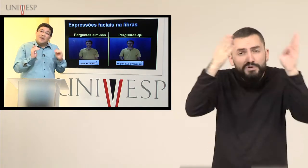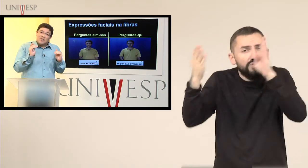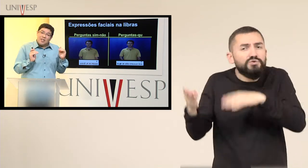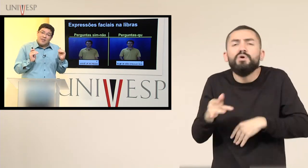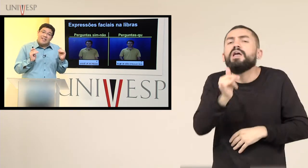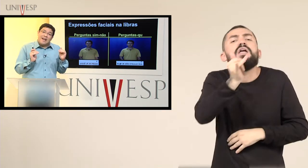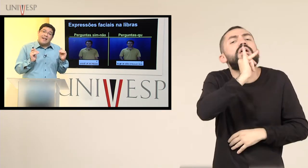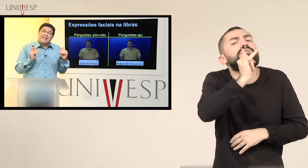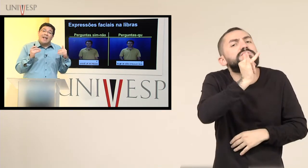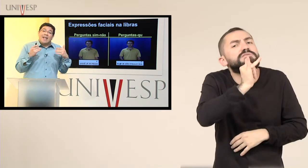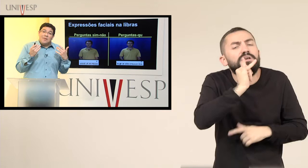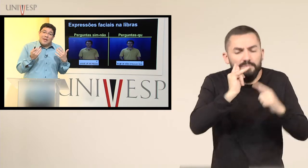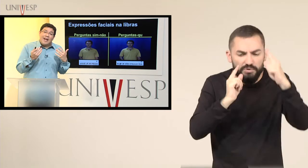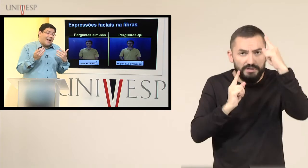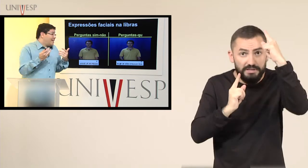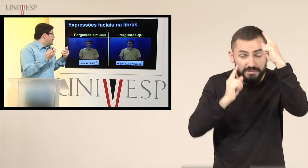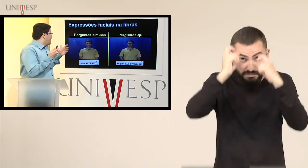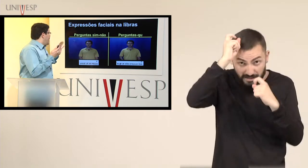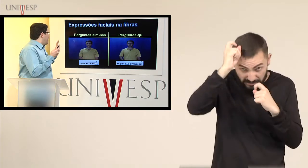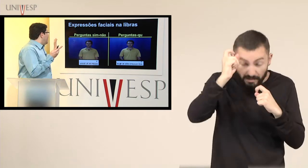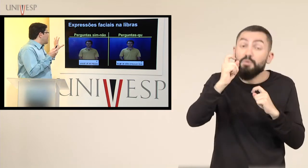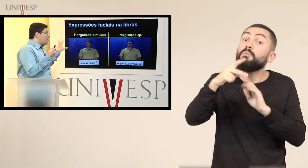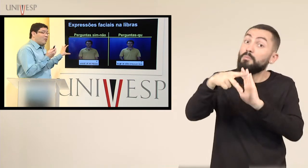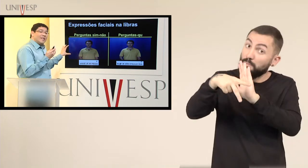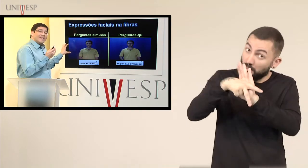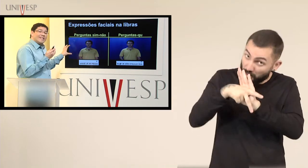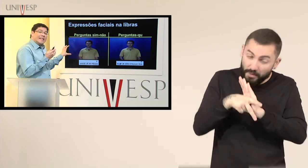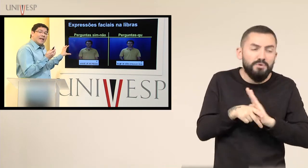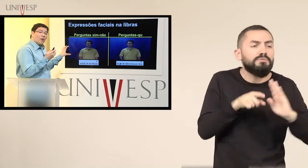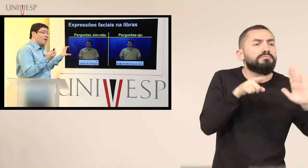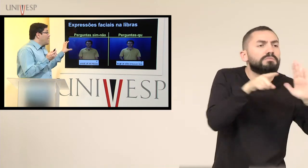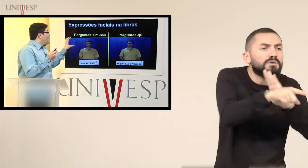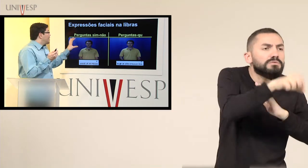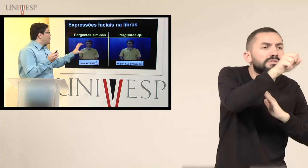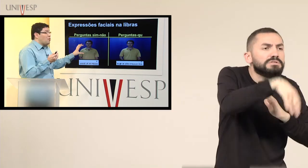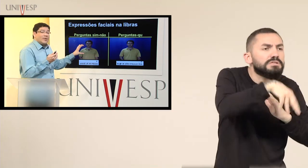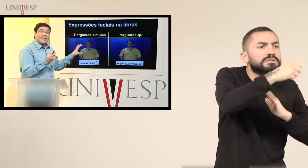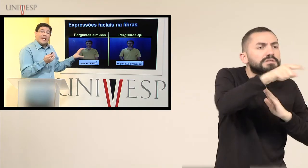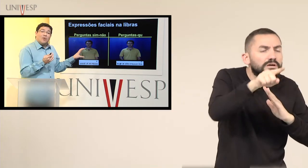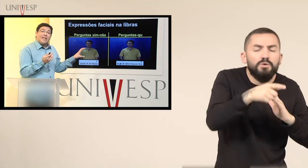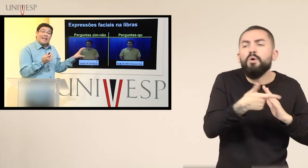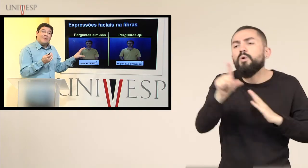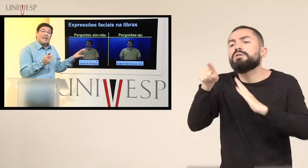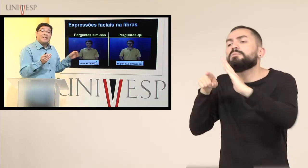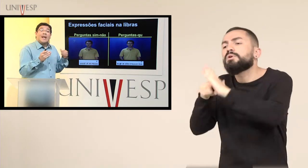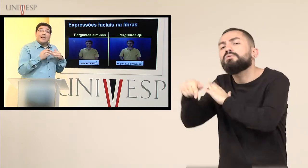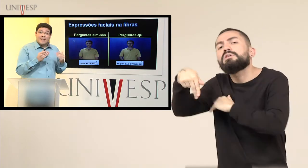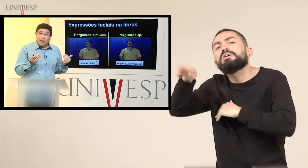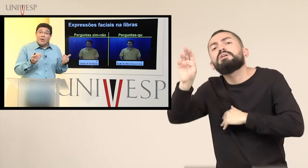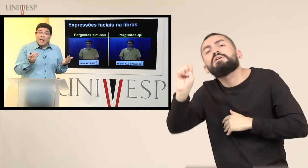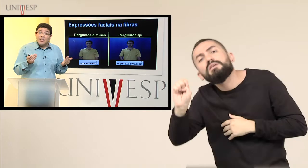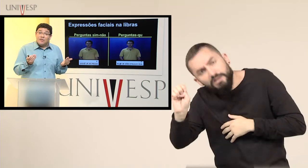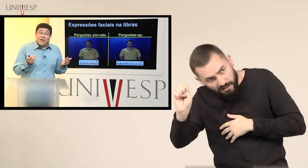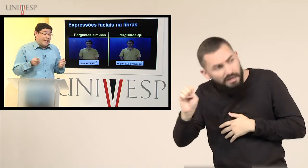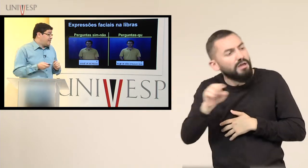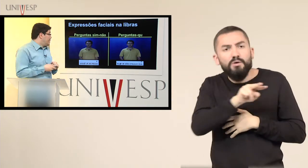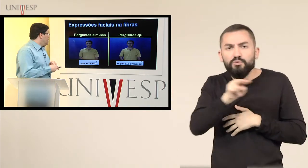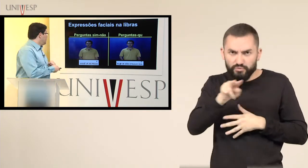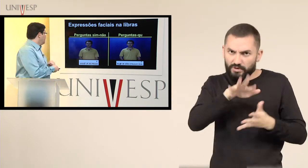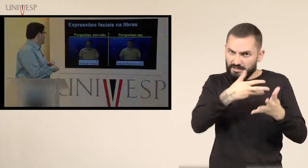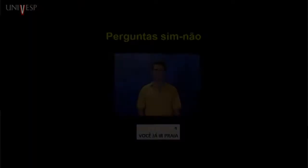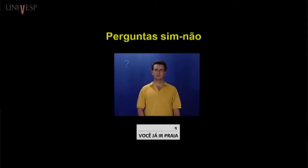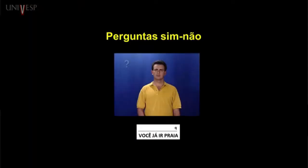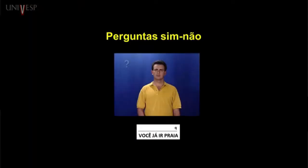as expressões faciais empregadas nas perguntas sim, não e nas perguntas QU da Libras são